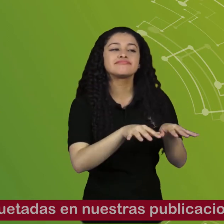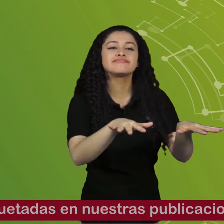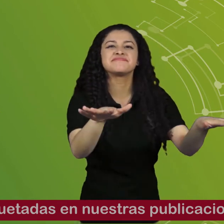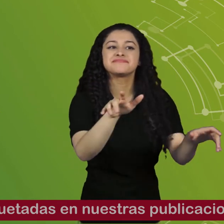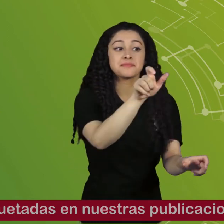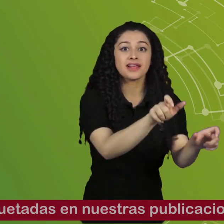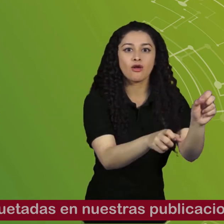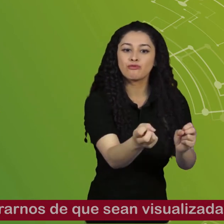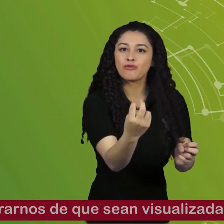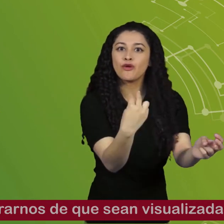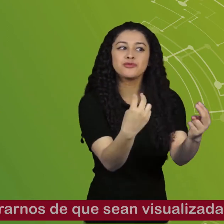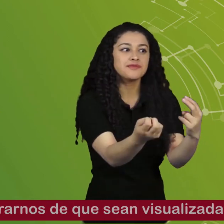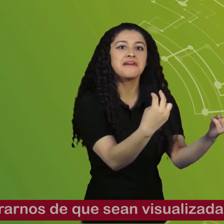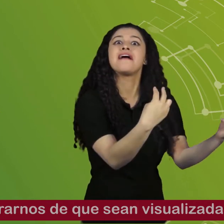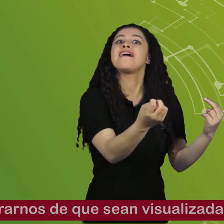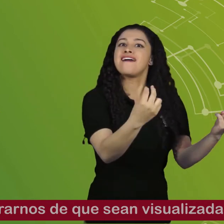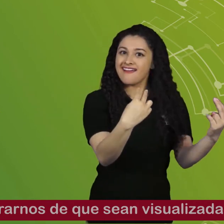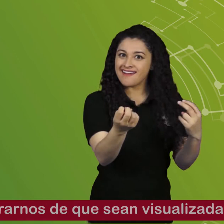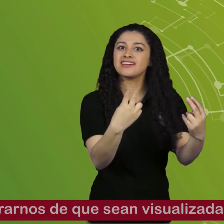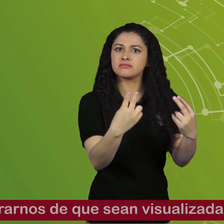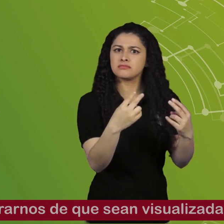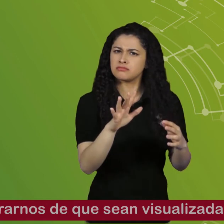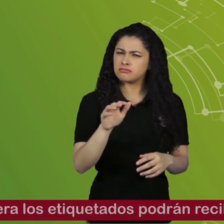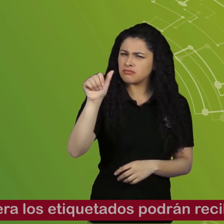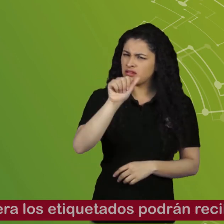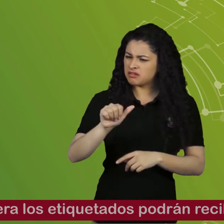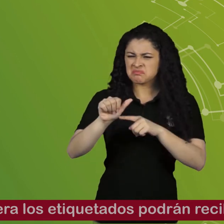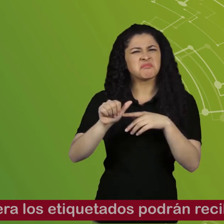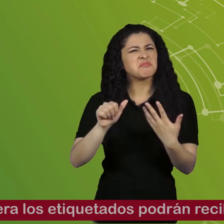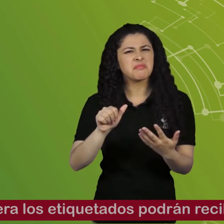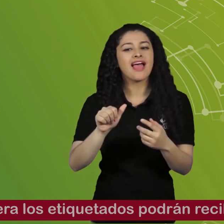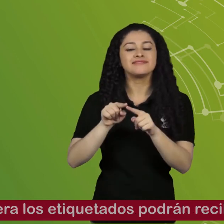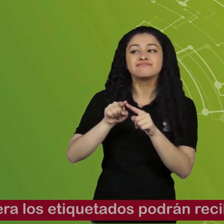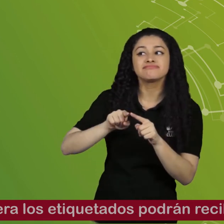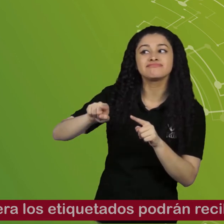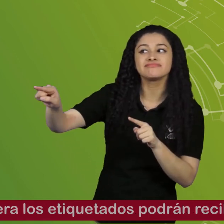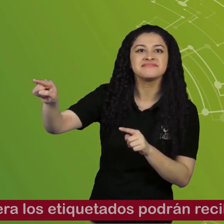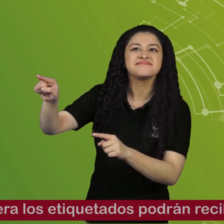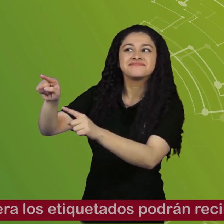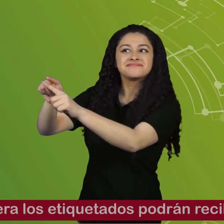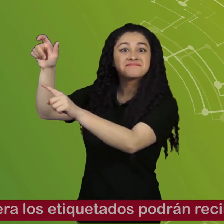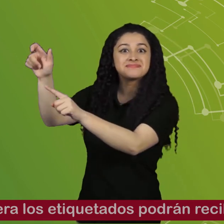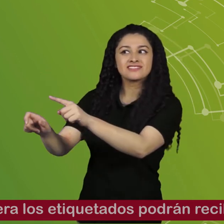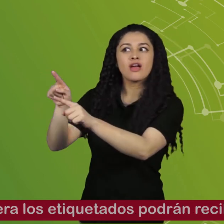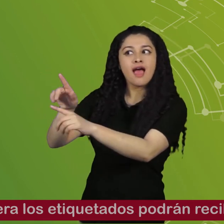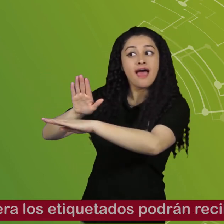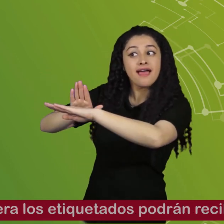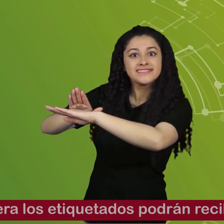nuestra publicación y así asegurarnos de que sean visualizadas. De esta manera, los etiquetados podrán